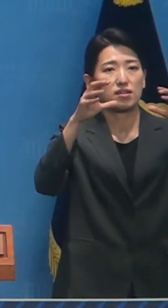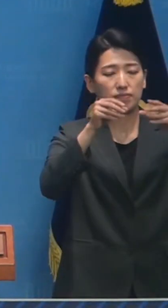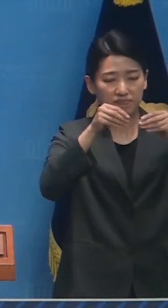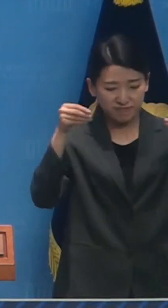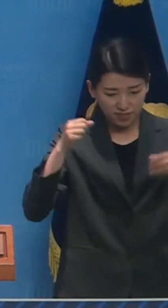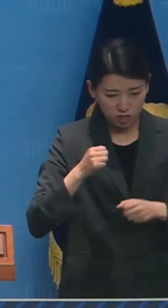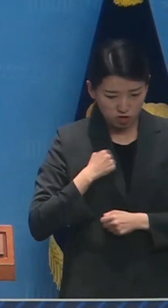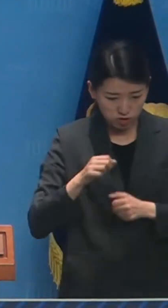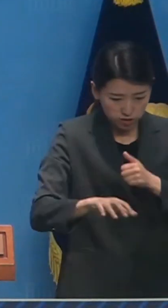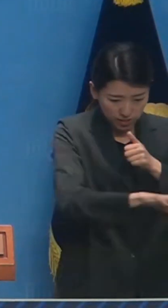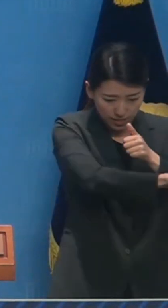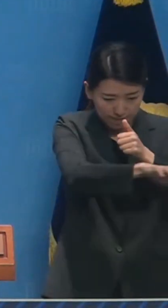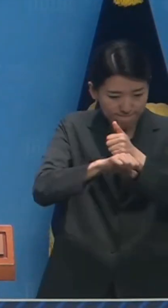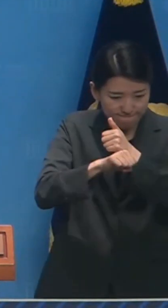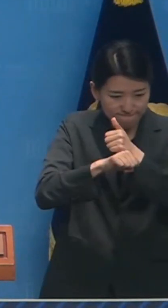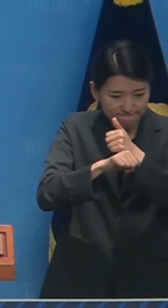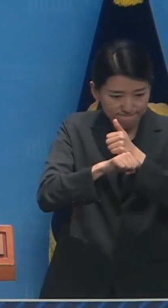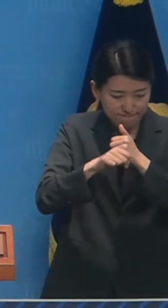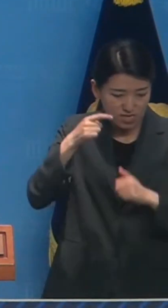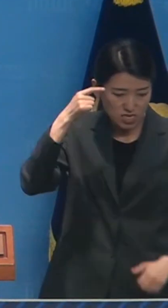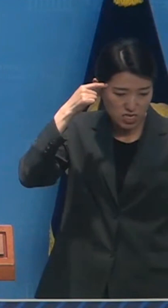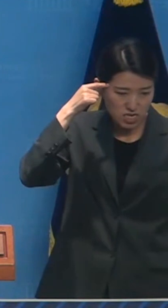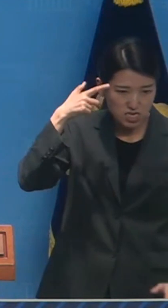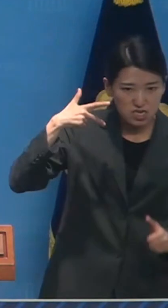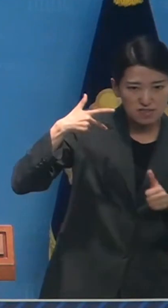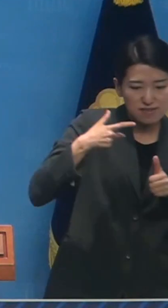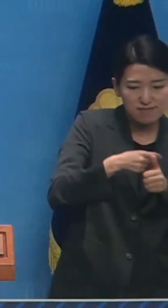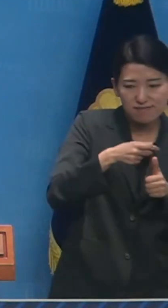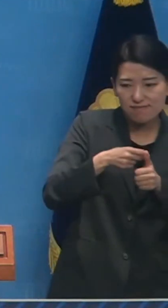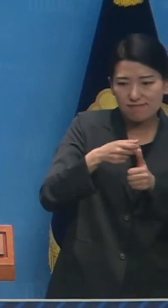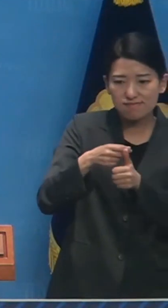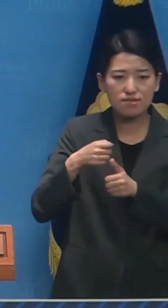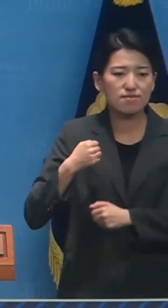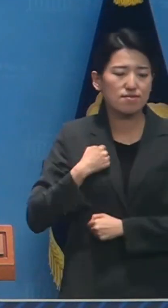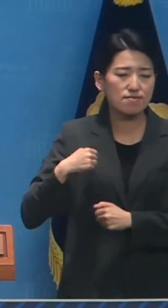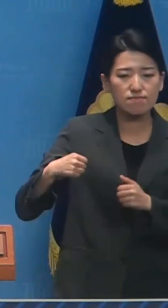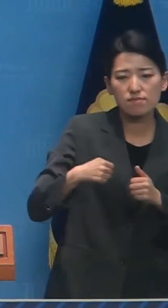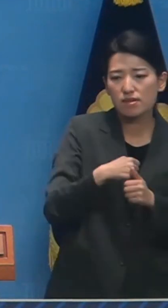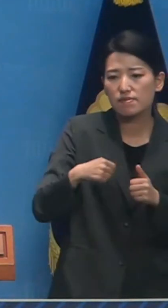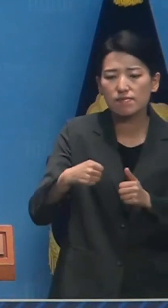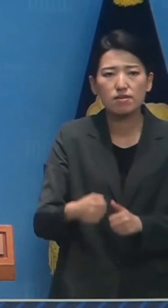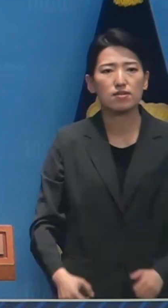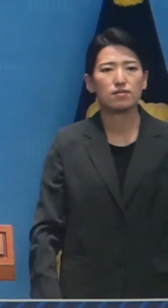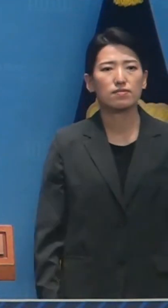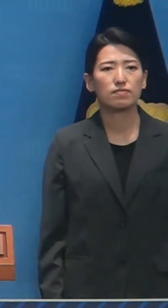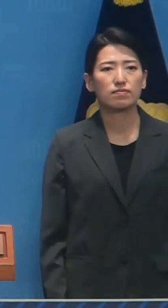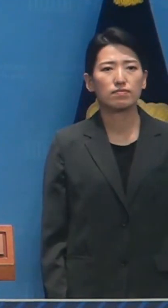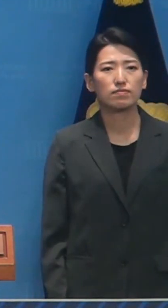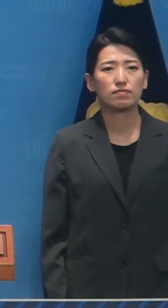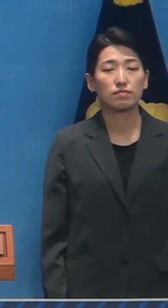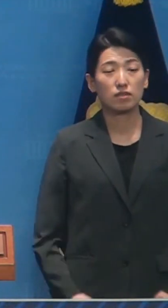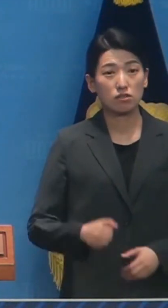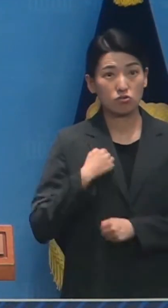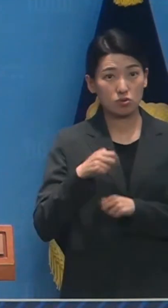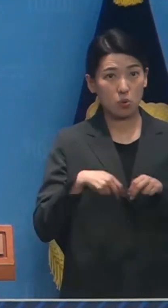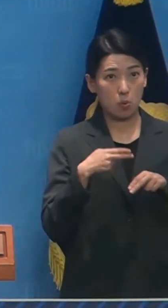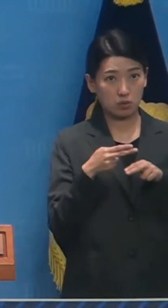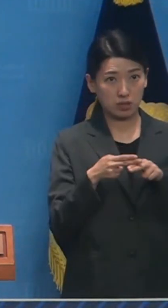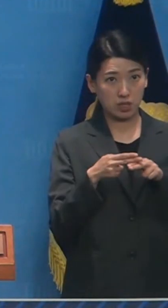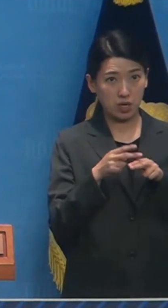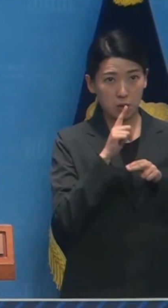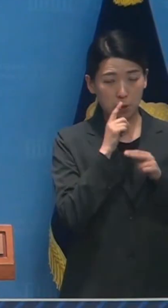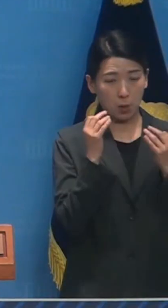군부독재의 통제와 계몽의 대상일 뿐이었습니다. 그들은 군부독재를 감추려 때로는